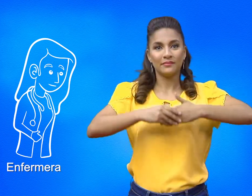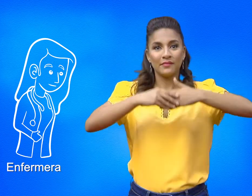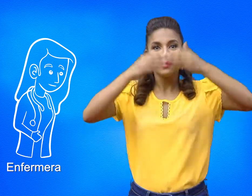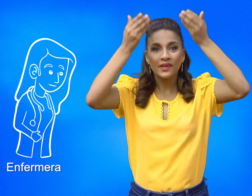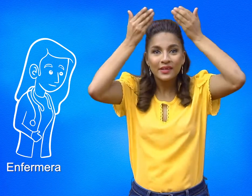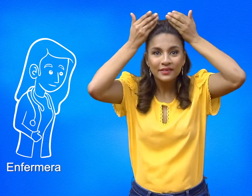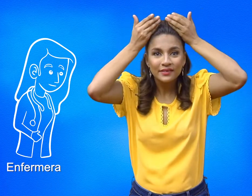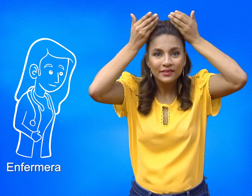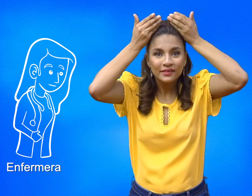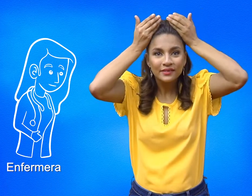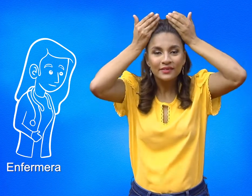enfermera